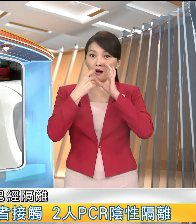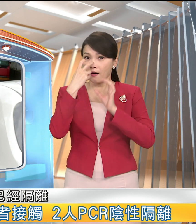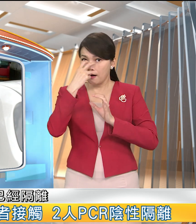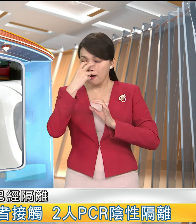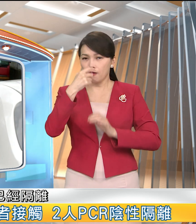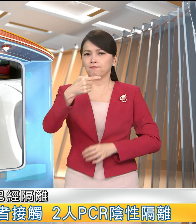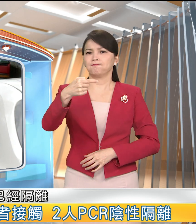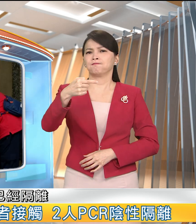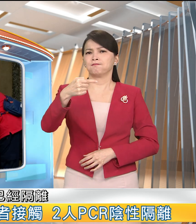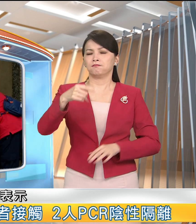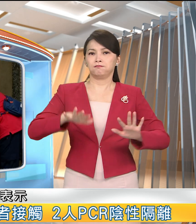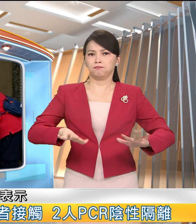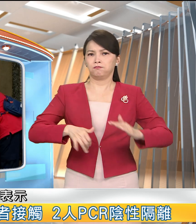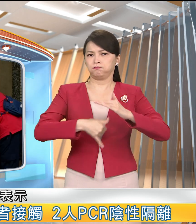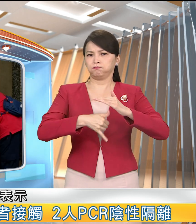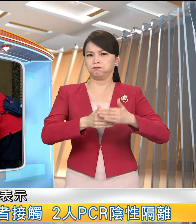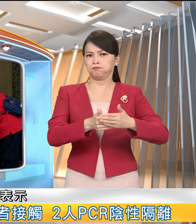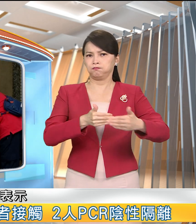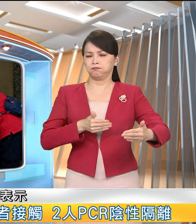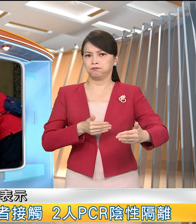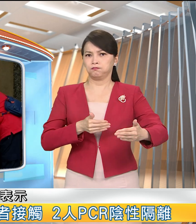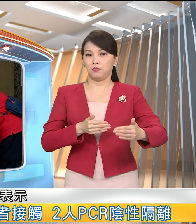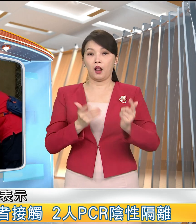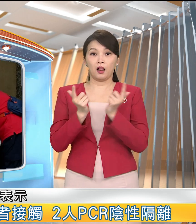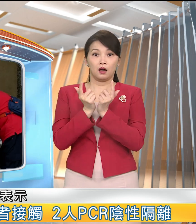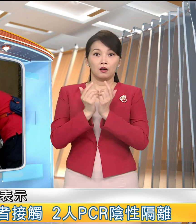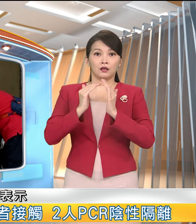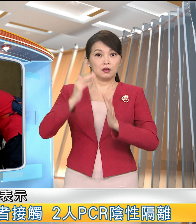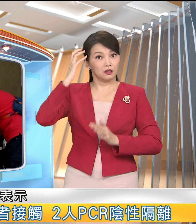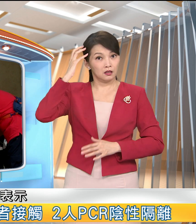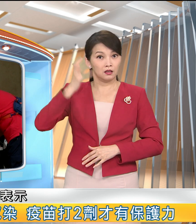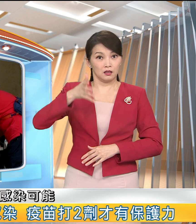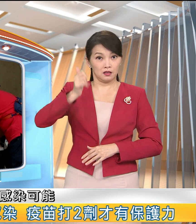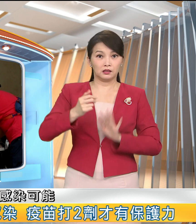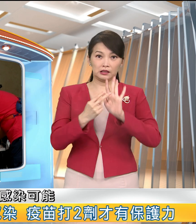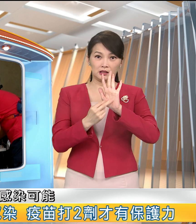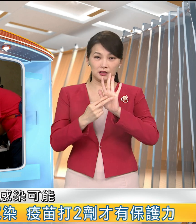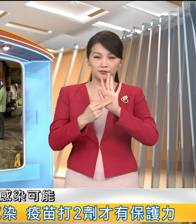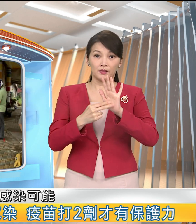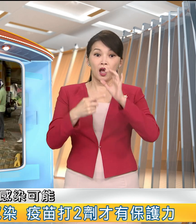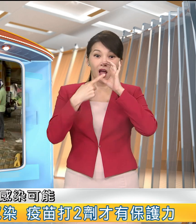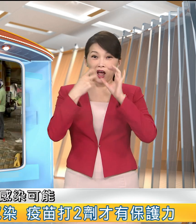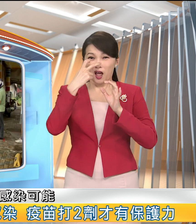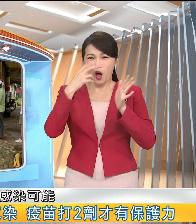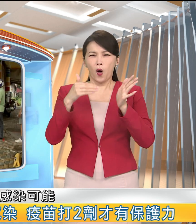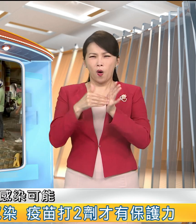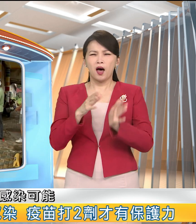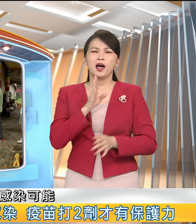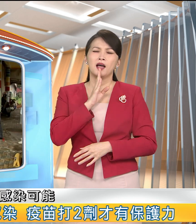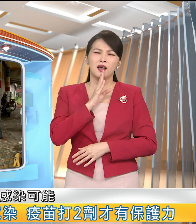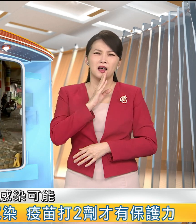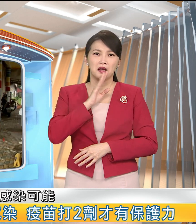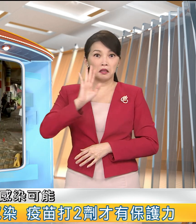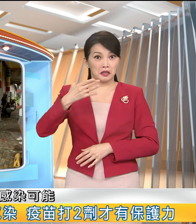离。台北市长柯文哲表示 ，PCR 阴性还是有感染的可